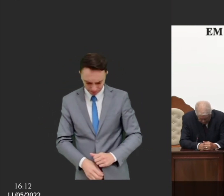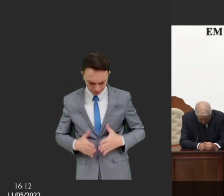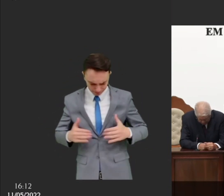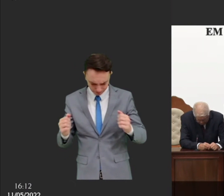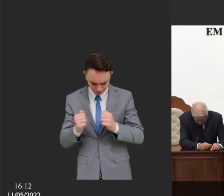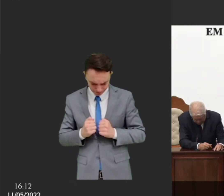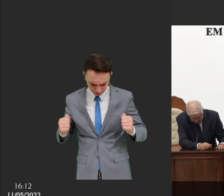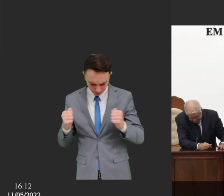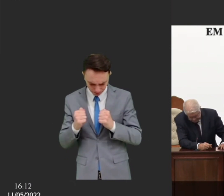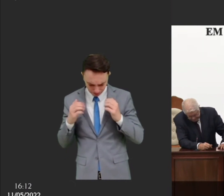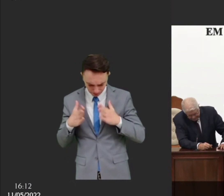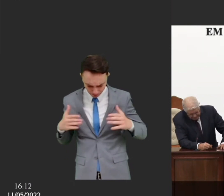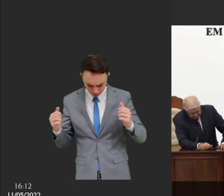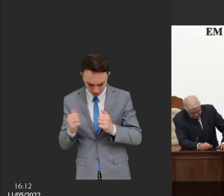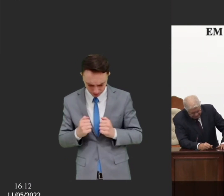Glória a Jesus.